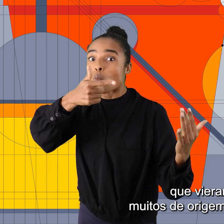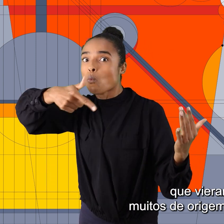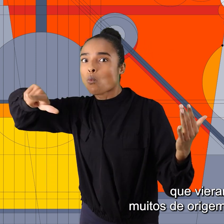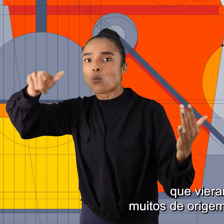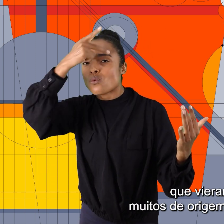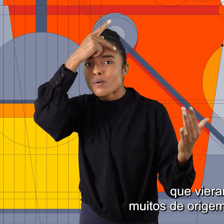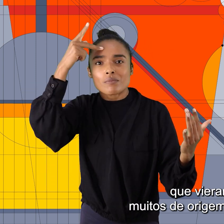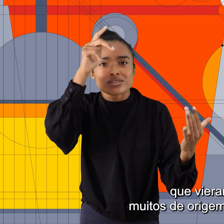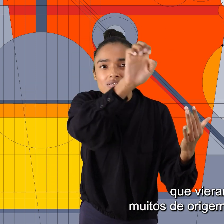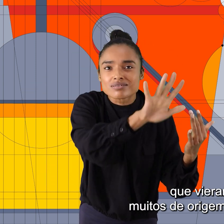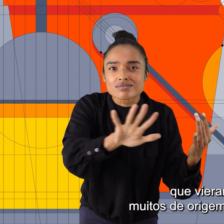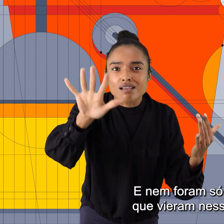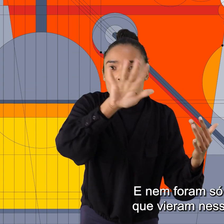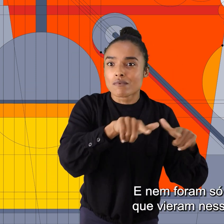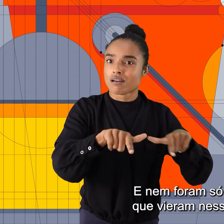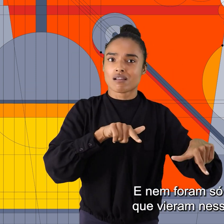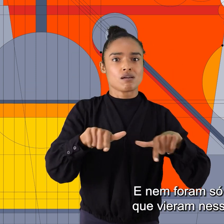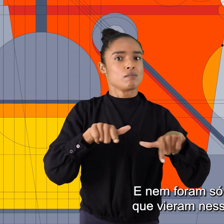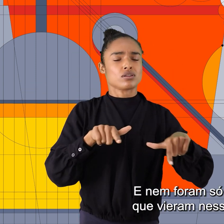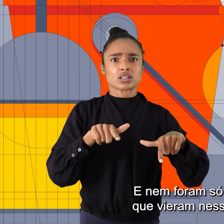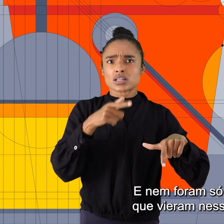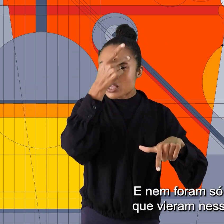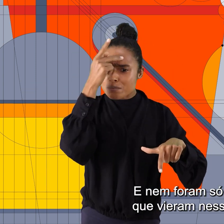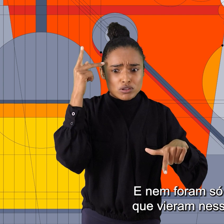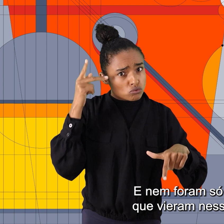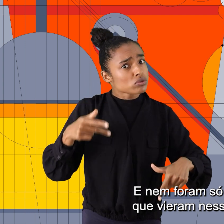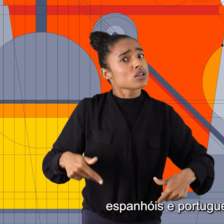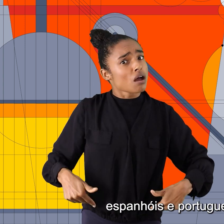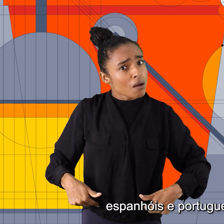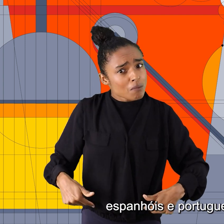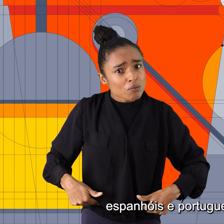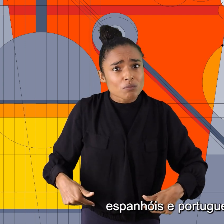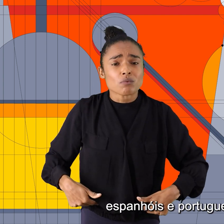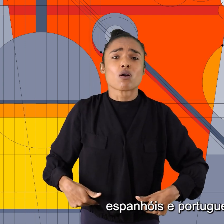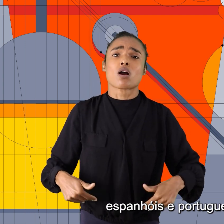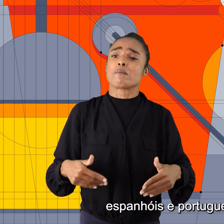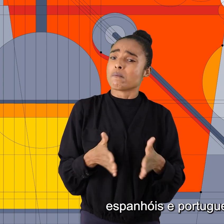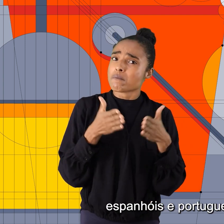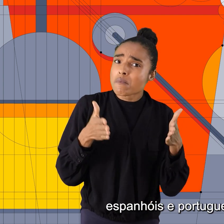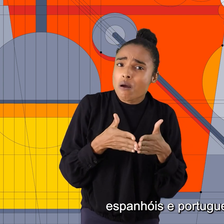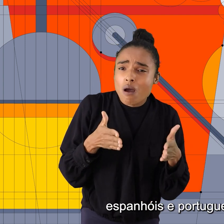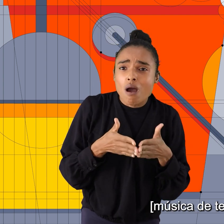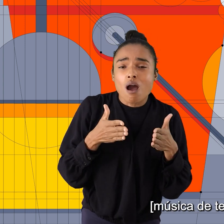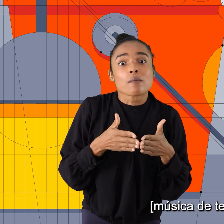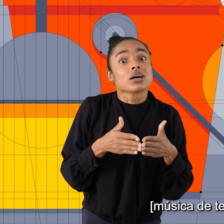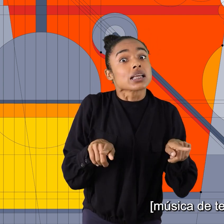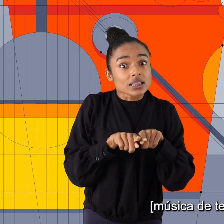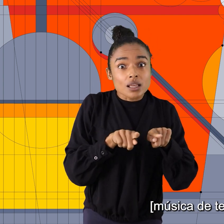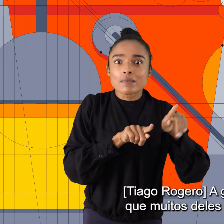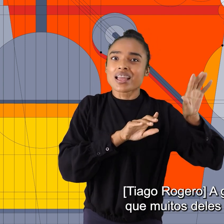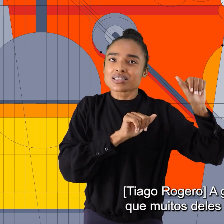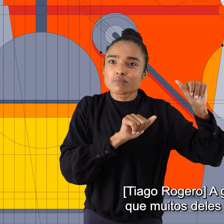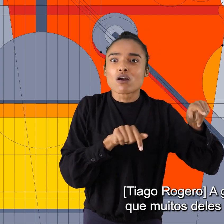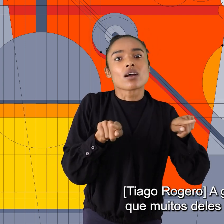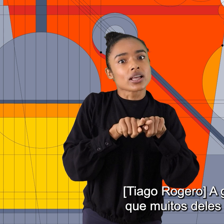vieram, muitos de origem humilde. E nem foram só italianos que vieram nessa época, espanhóis e portugueses também.